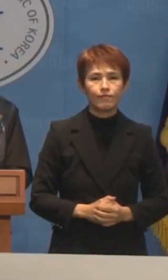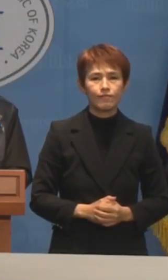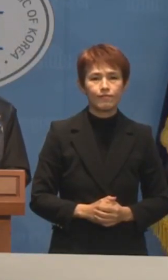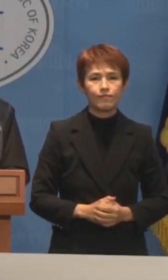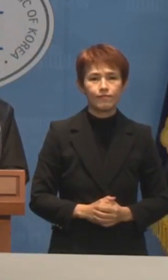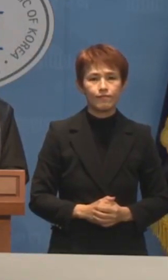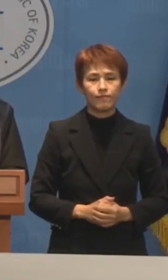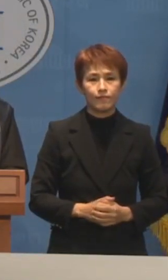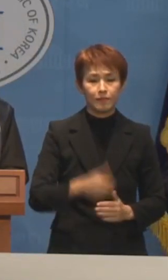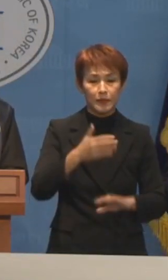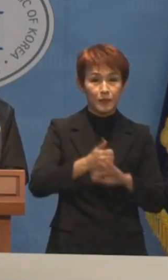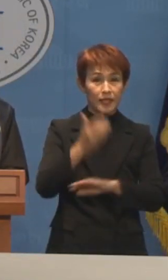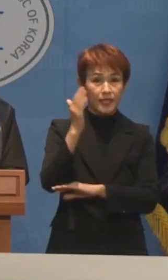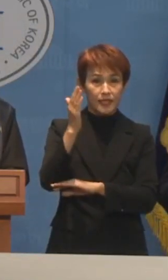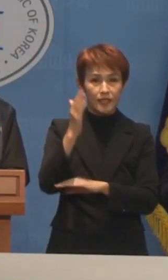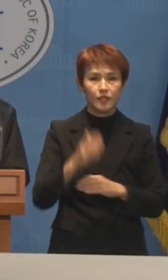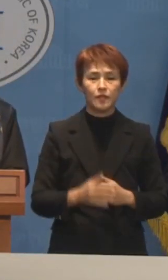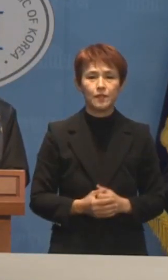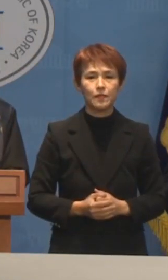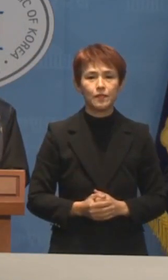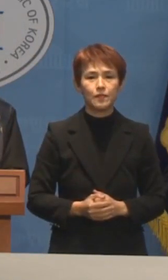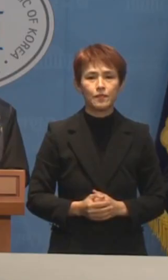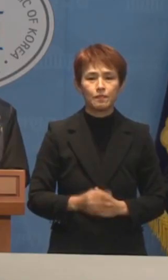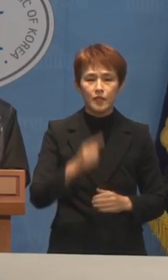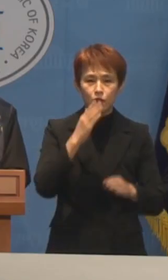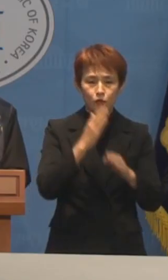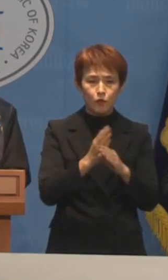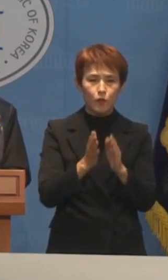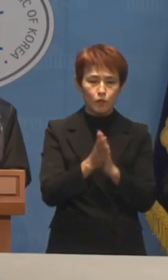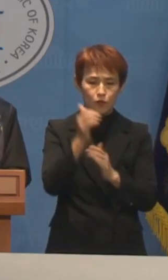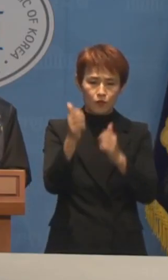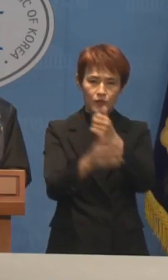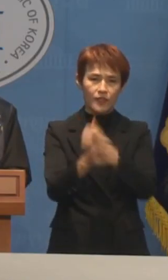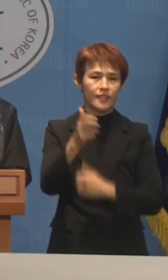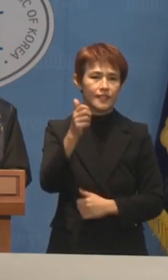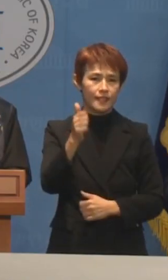마지막 발언으로 고광환 전국민주우체국본부위원장으로부터